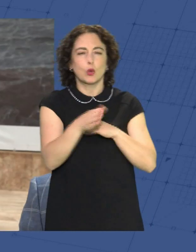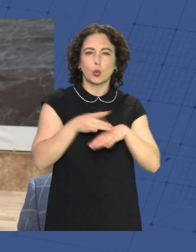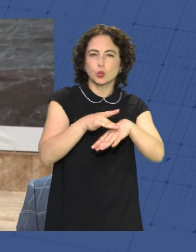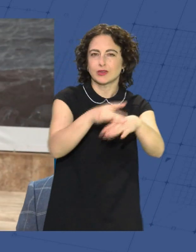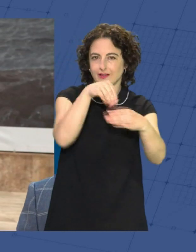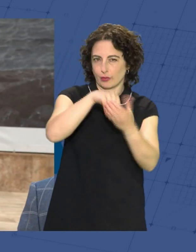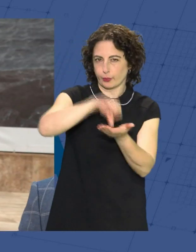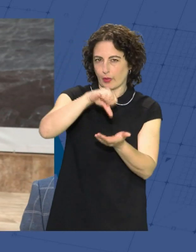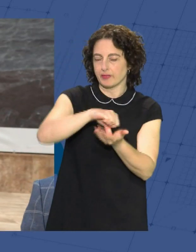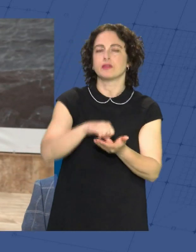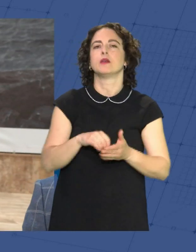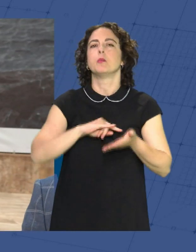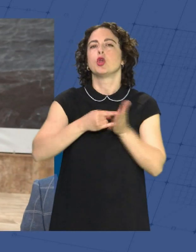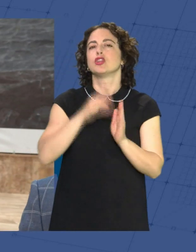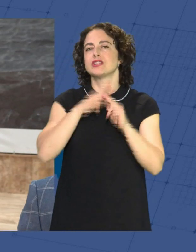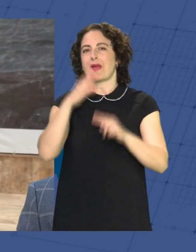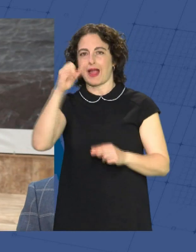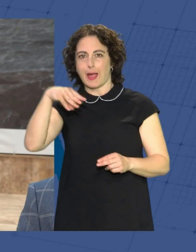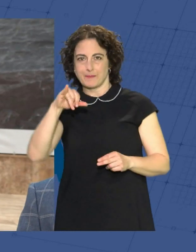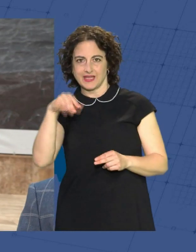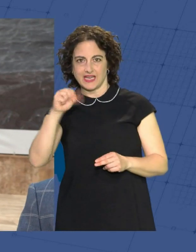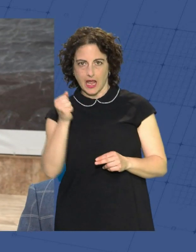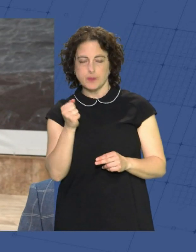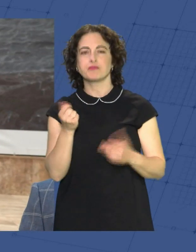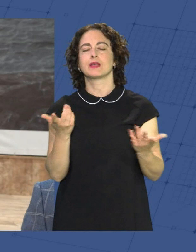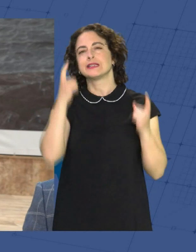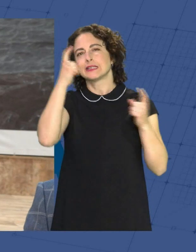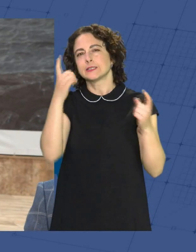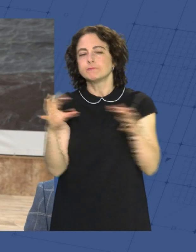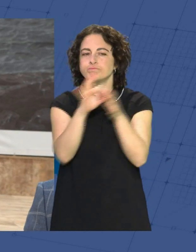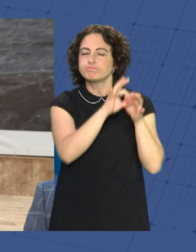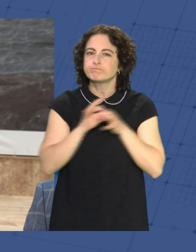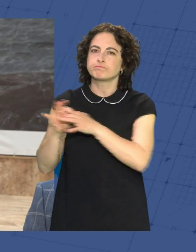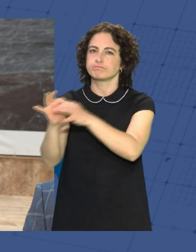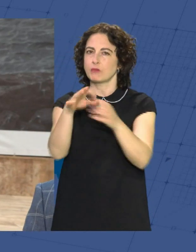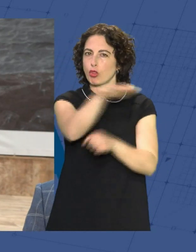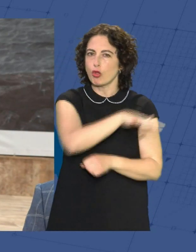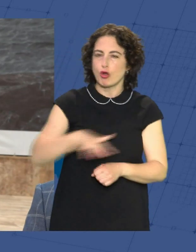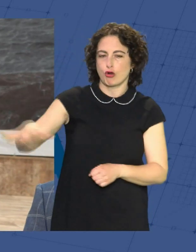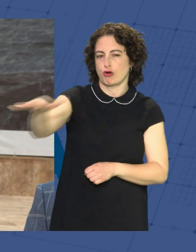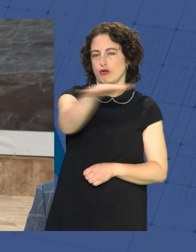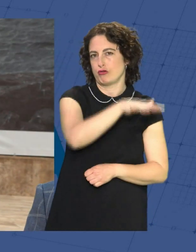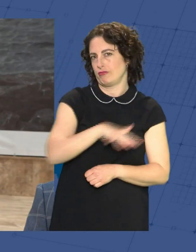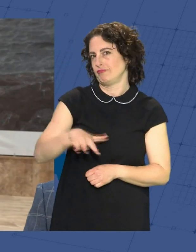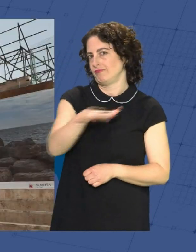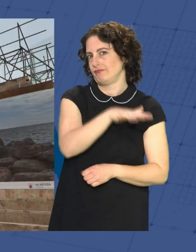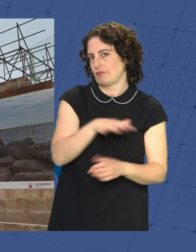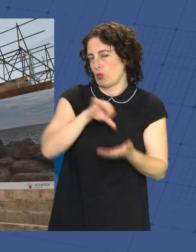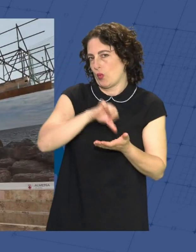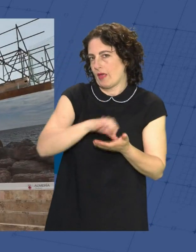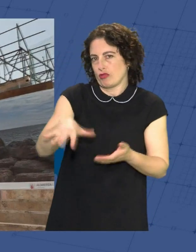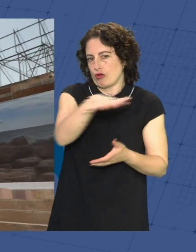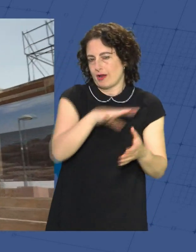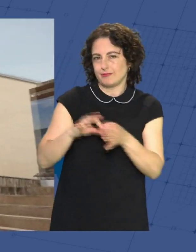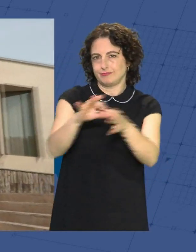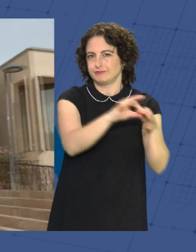El proyecto Camina intenta cohesionar toda una zona de la ciudad, que